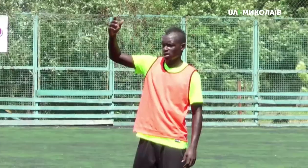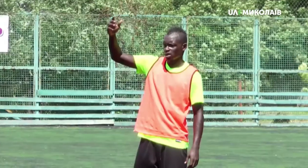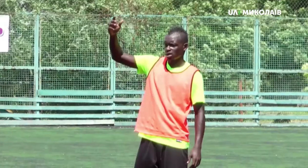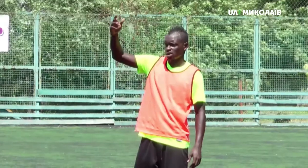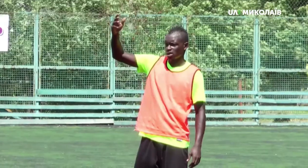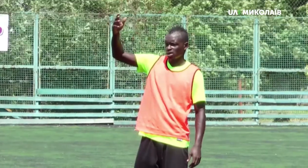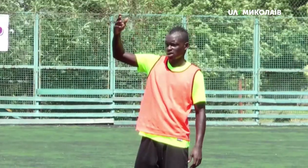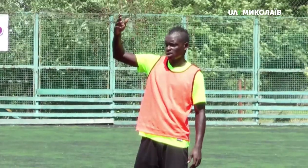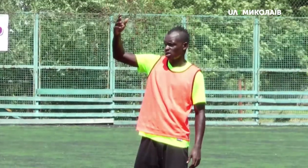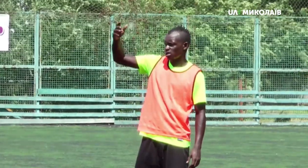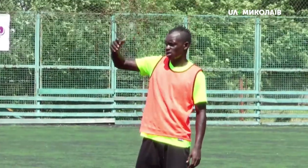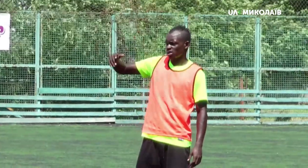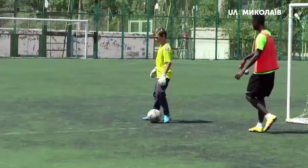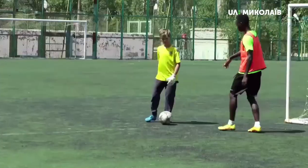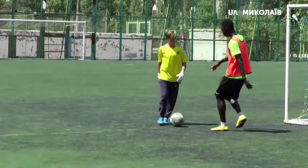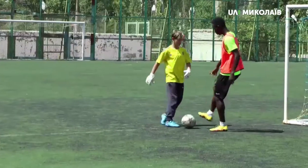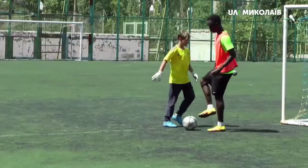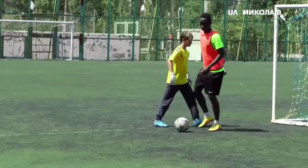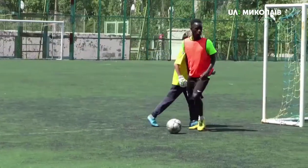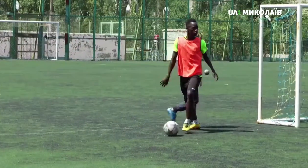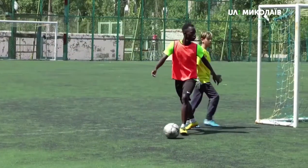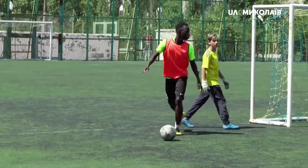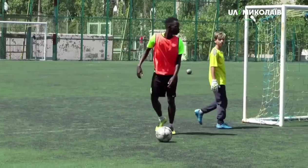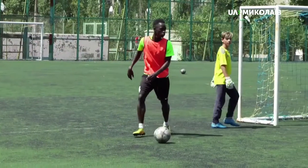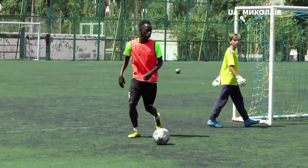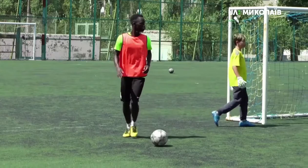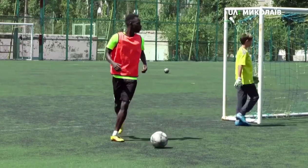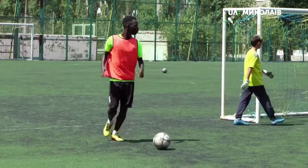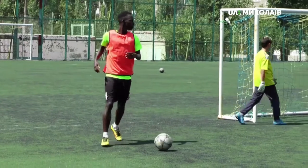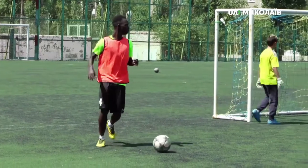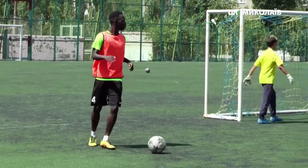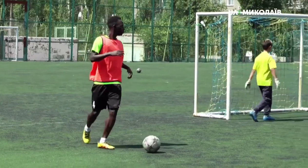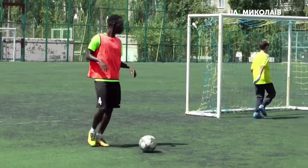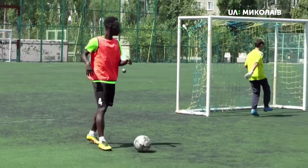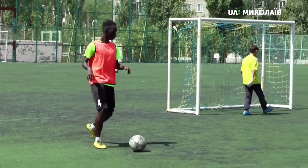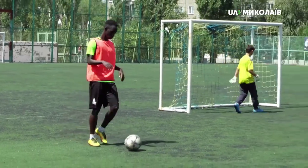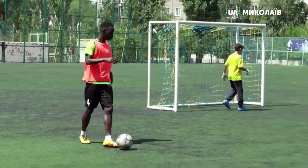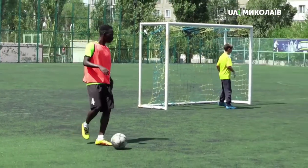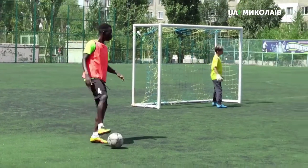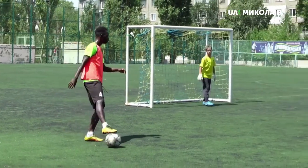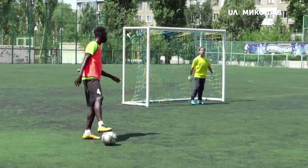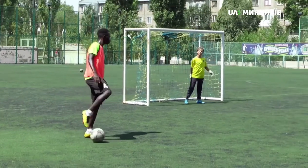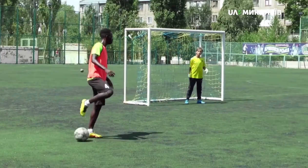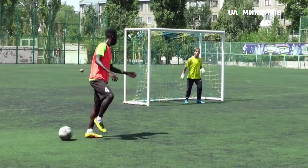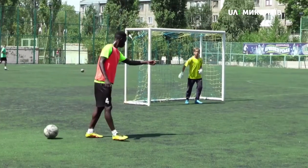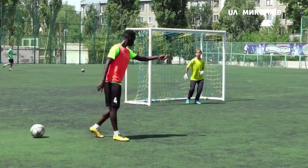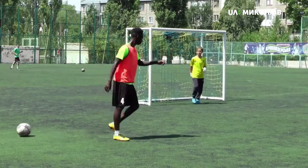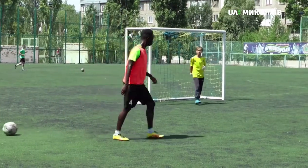ще 6 дітей. Всі вони мають нормальний слух. А хлопець у 4 роки перехворів на застуду. Відтоді слух почав